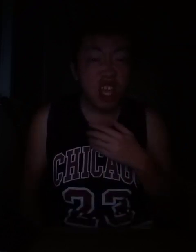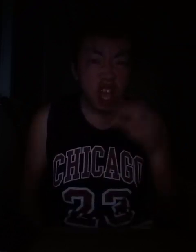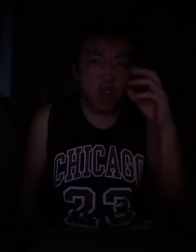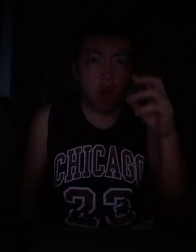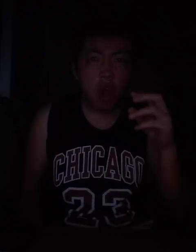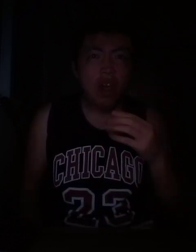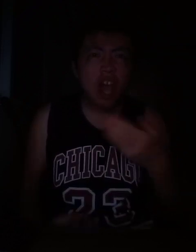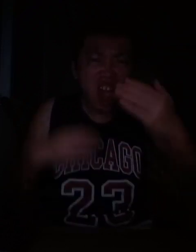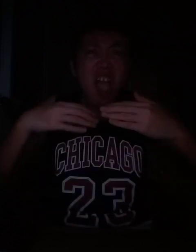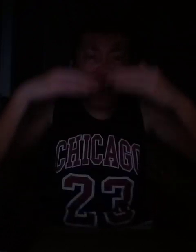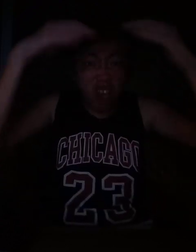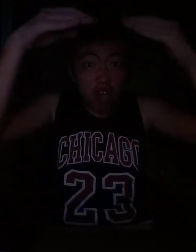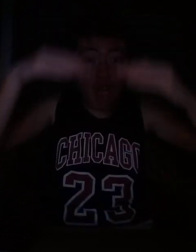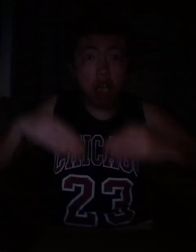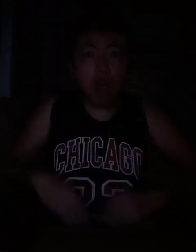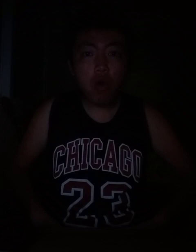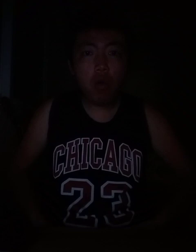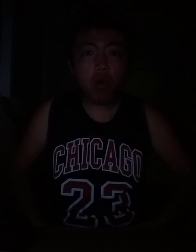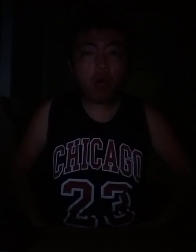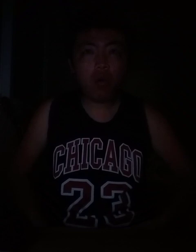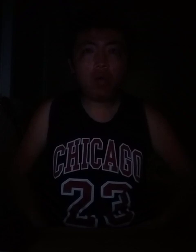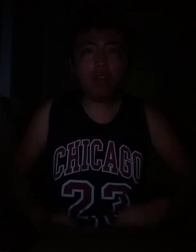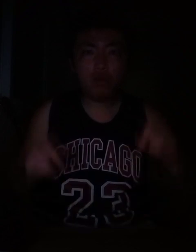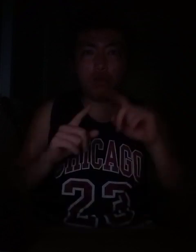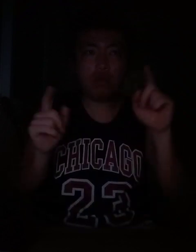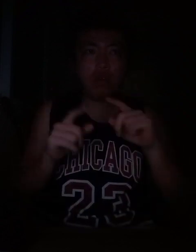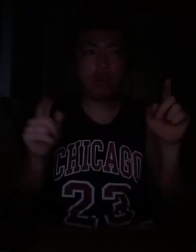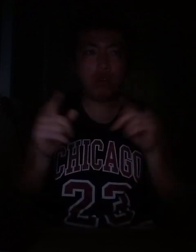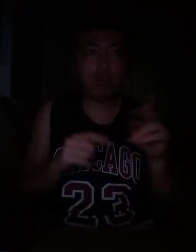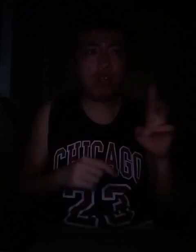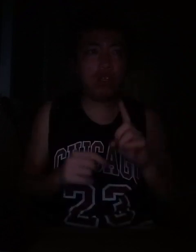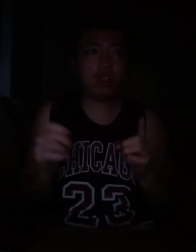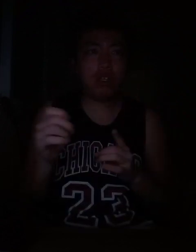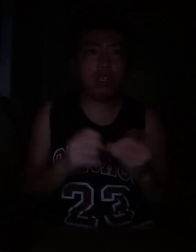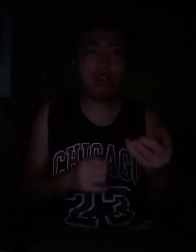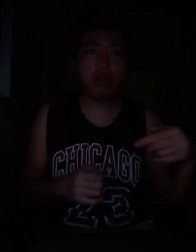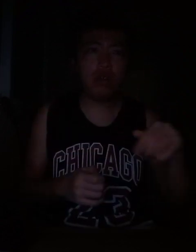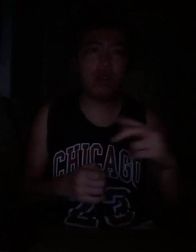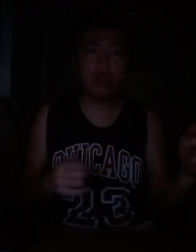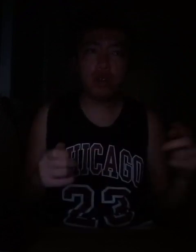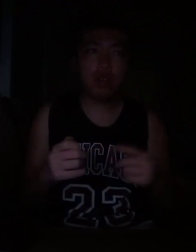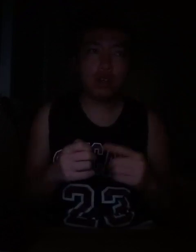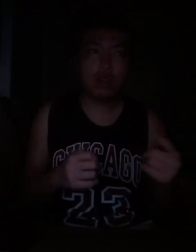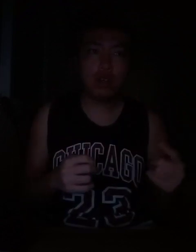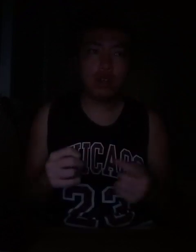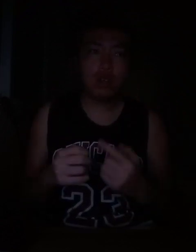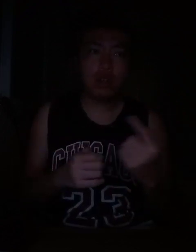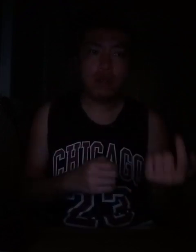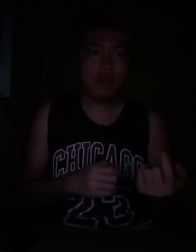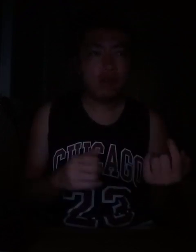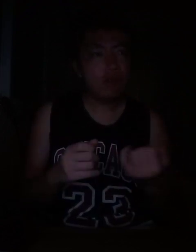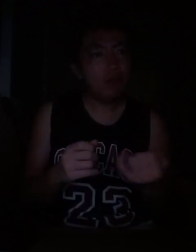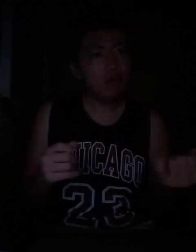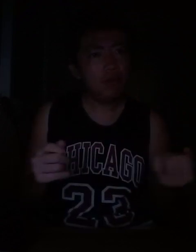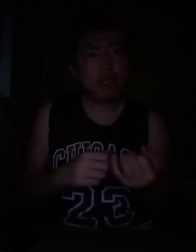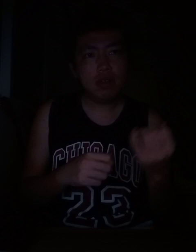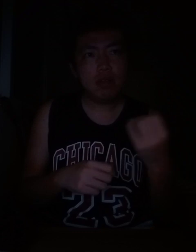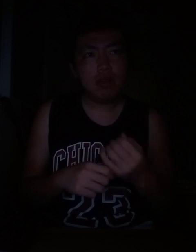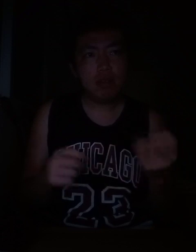언성을 높였습니다. 김 변호사는 이어 이 전 부지사의 동의 없이 의견서와 재판부 기피 신청서,